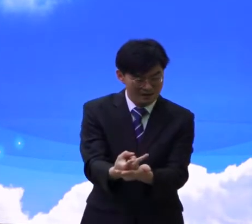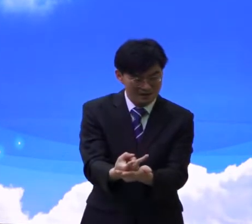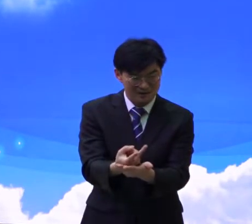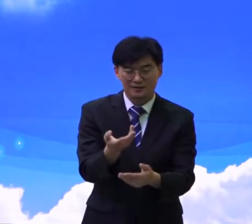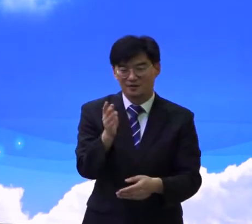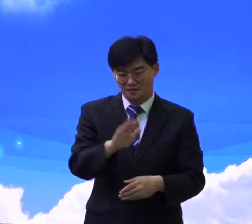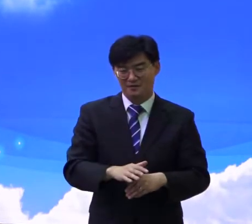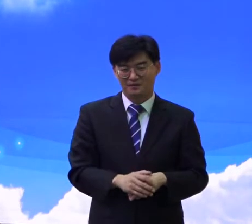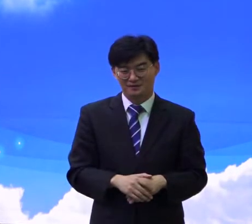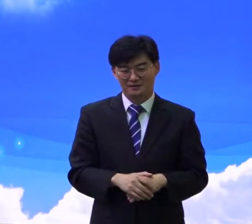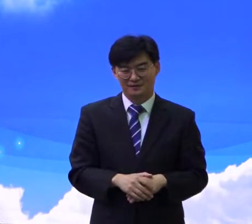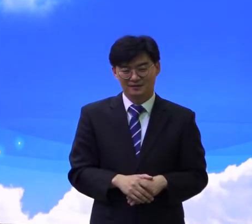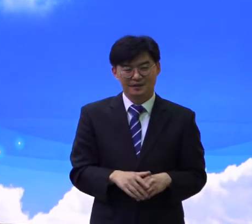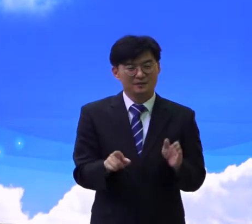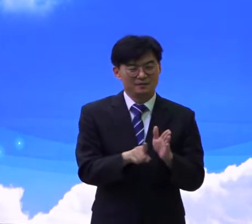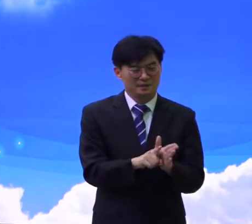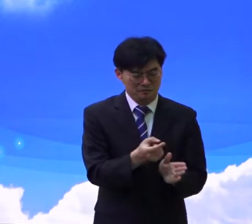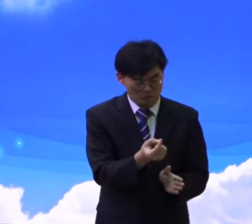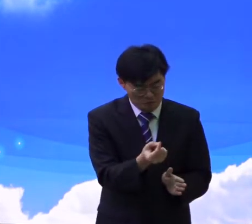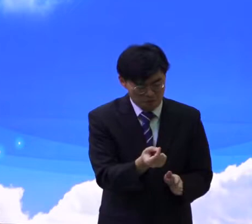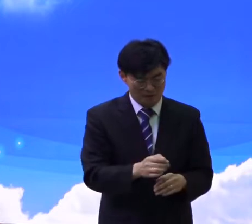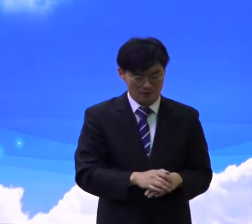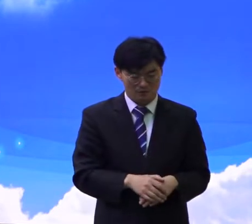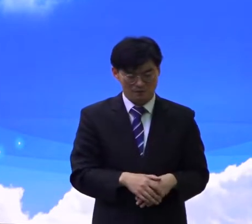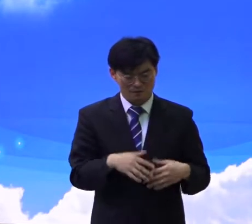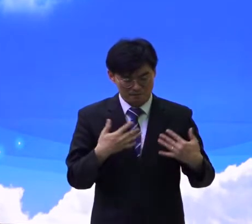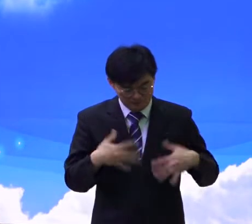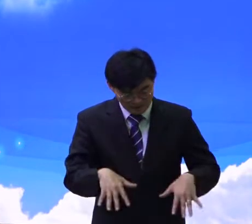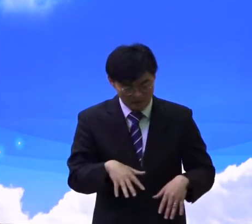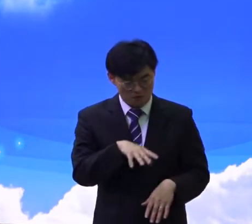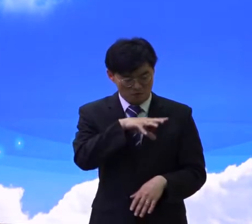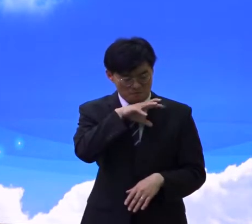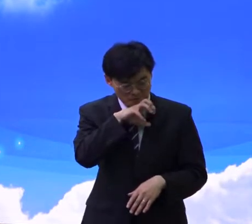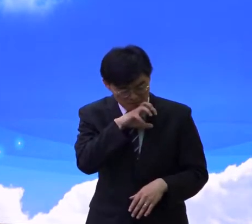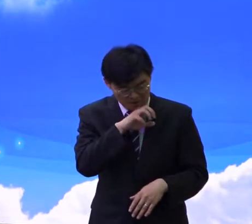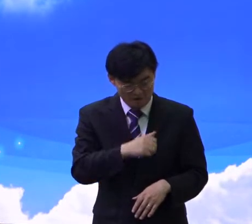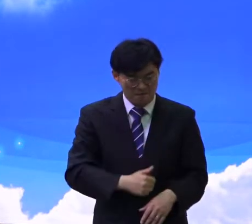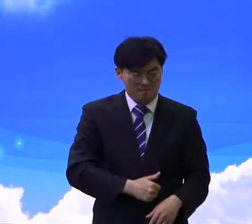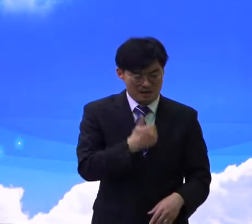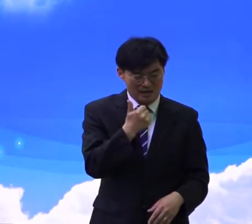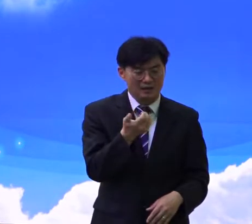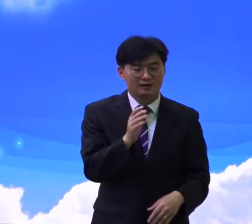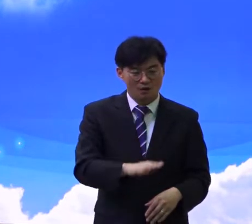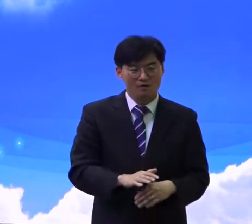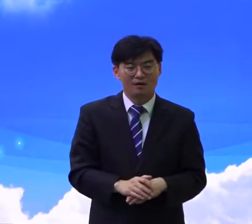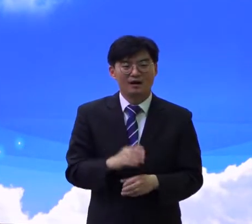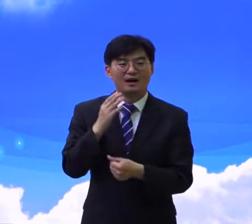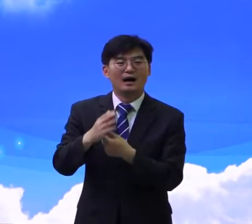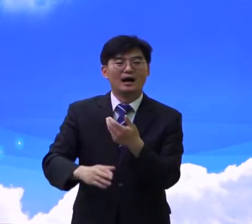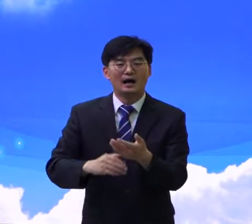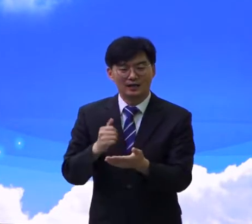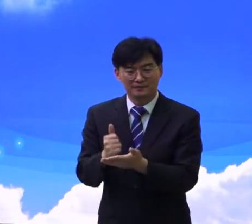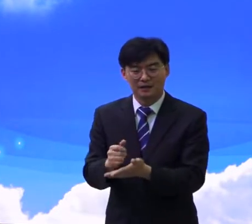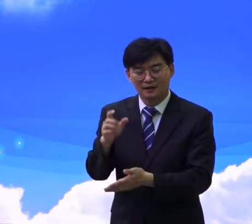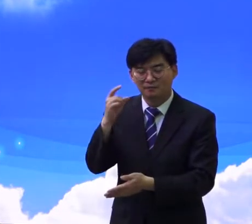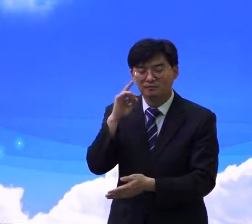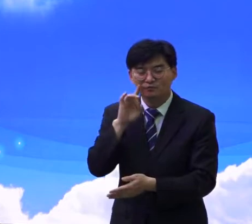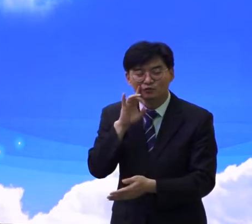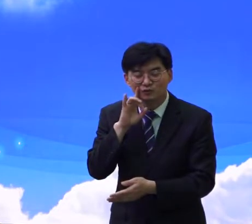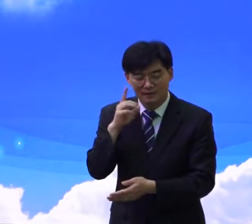힘의 근원이신 하나님께로 나아가시길 바랍니다. 그렇게 하나님께로 나아가면 하나님은